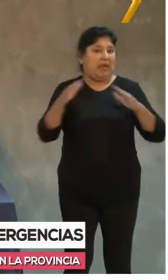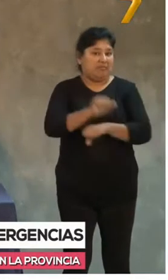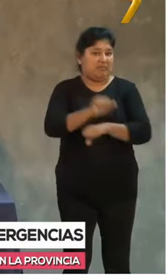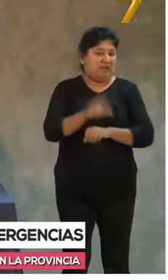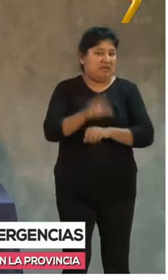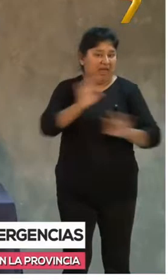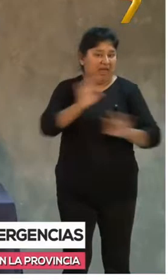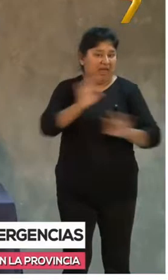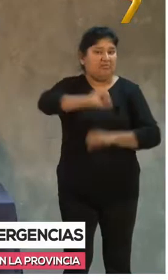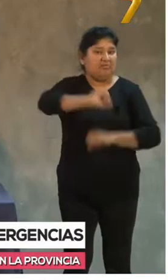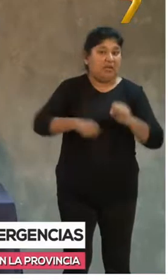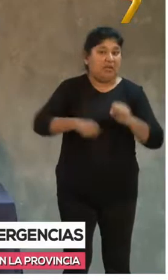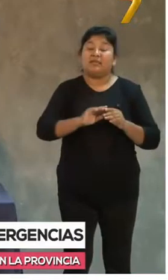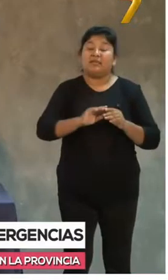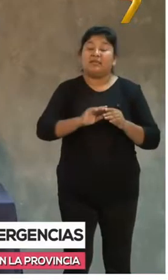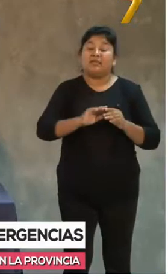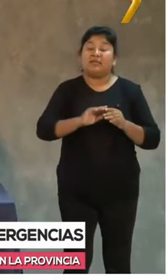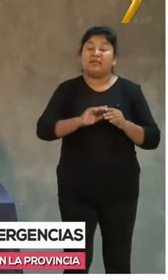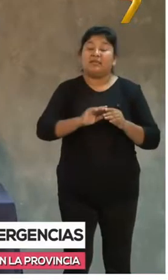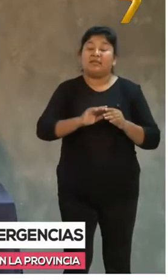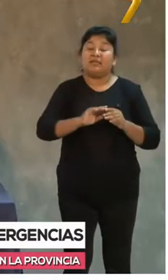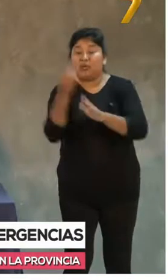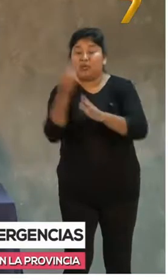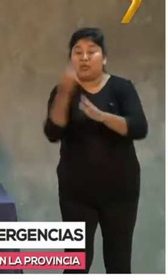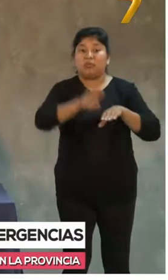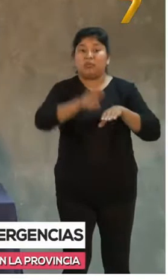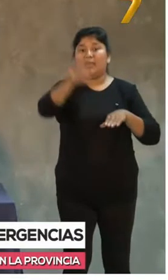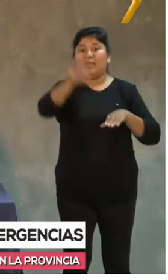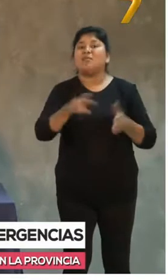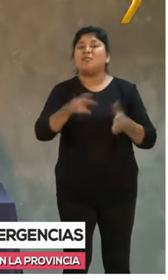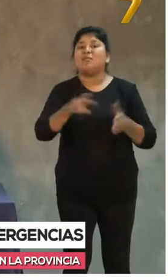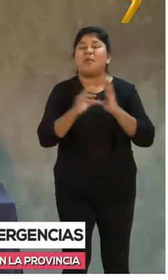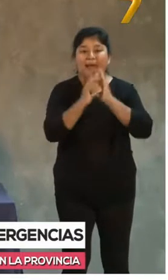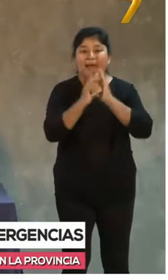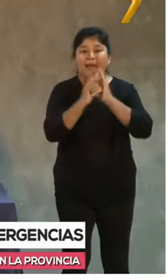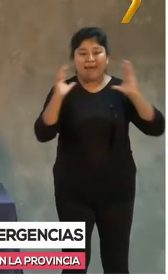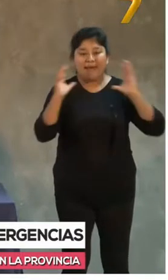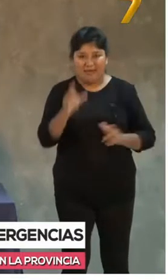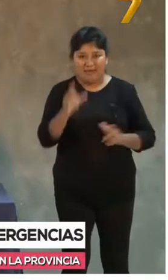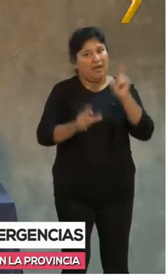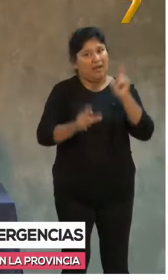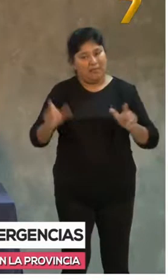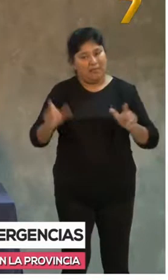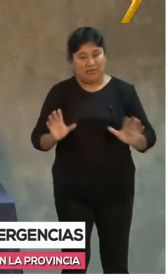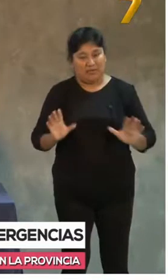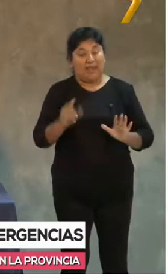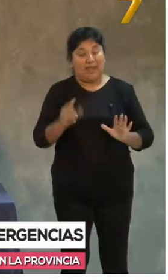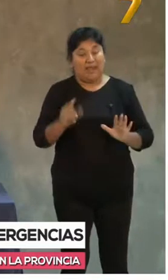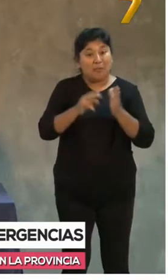nocivo, no solamente para las personas, sino para todo el sistema, porque este tipo de problemas hacen